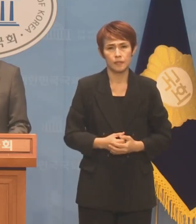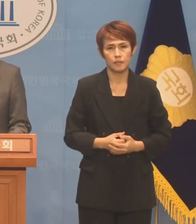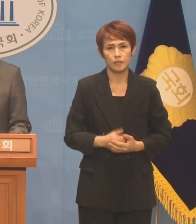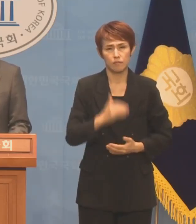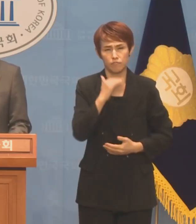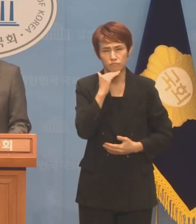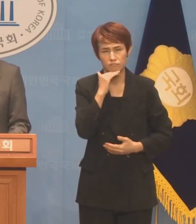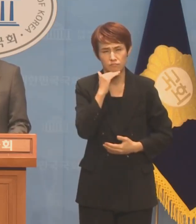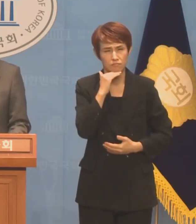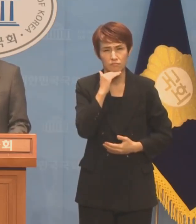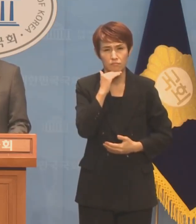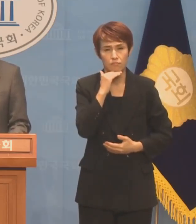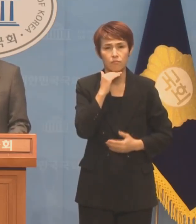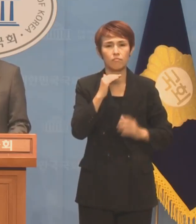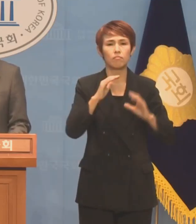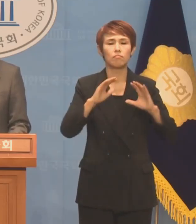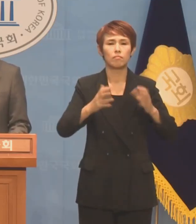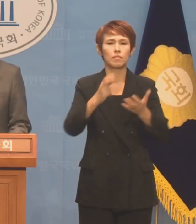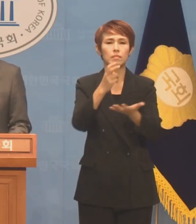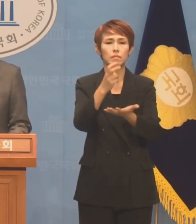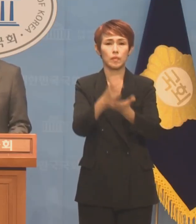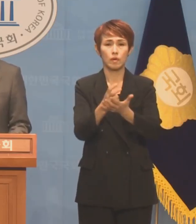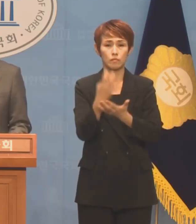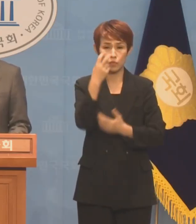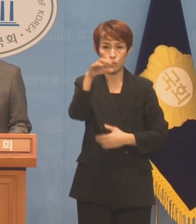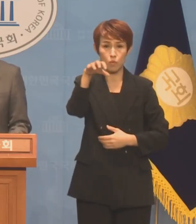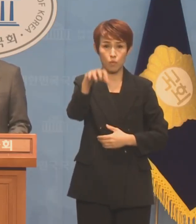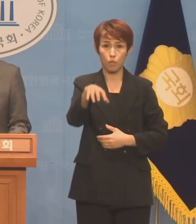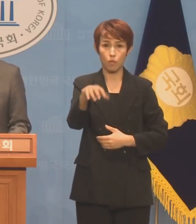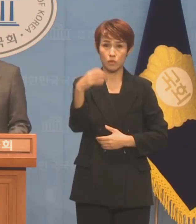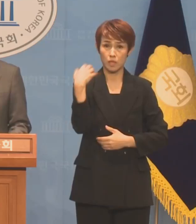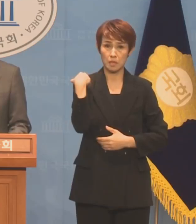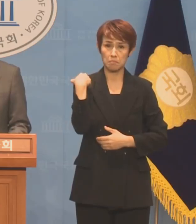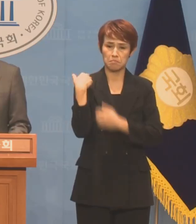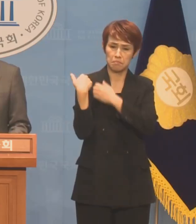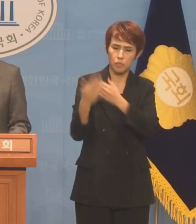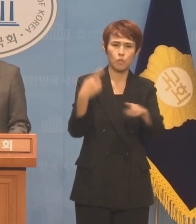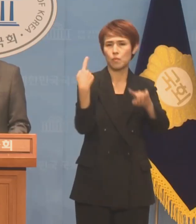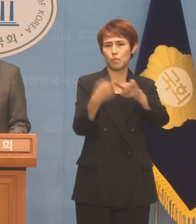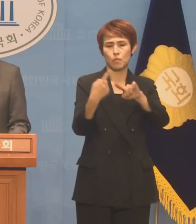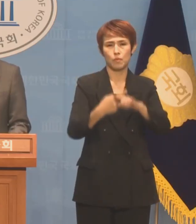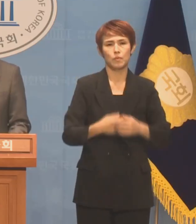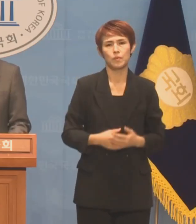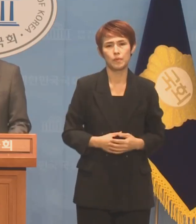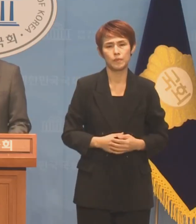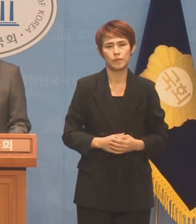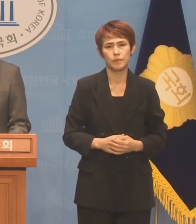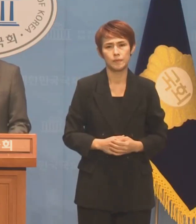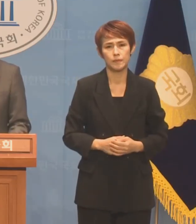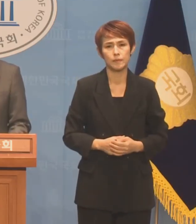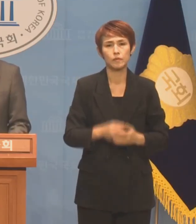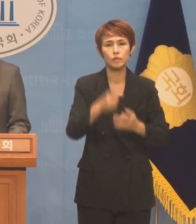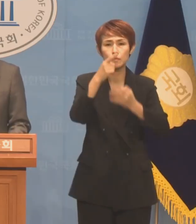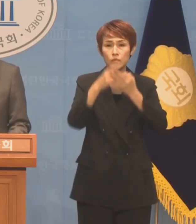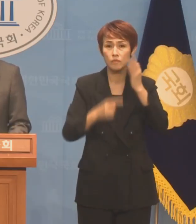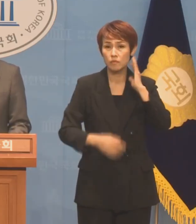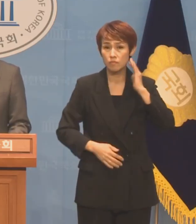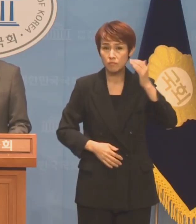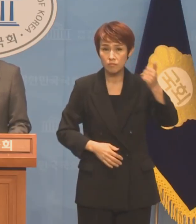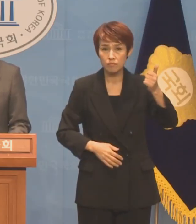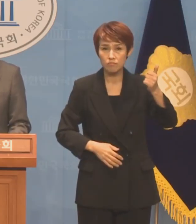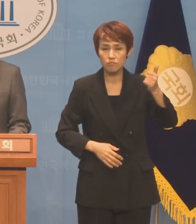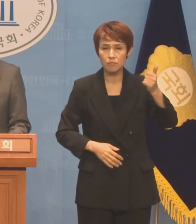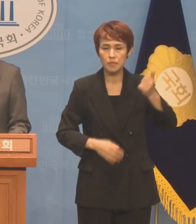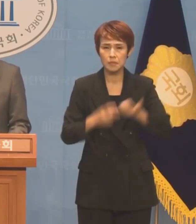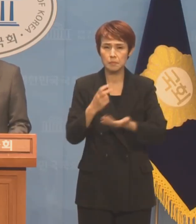것은 헌법 수호기관의 책임을 져버리는 것입니다. 윤석열의 비열한